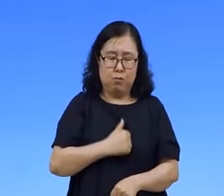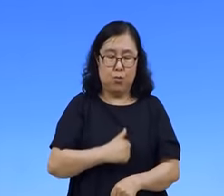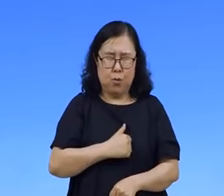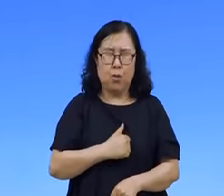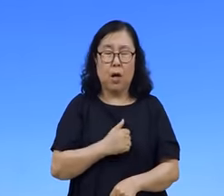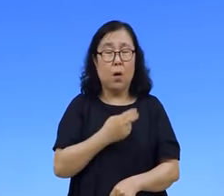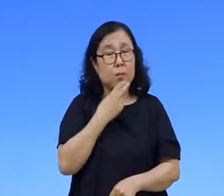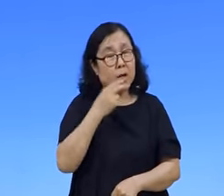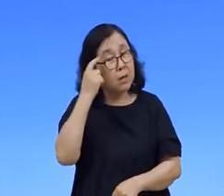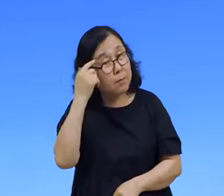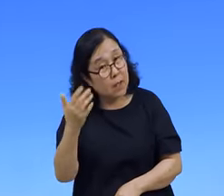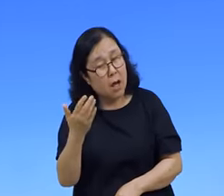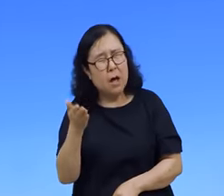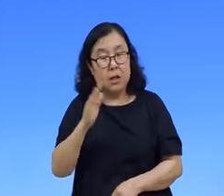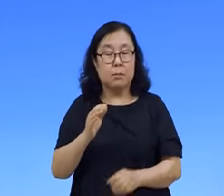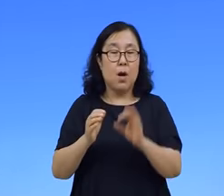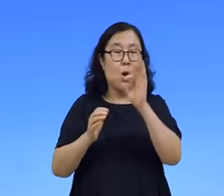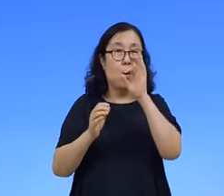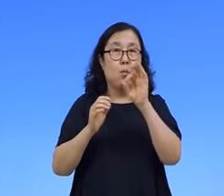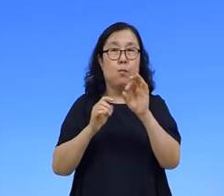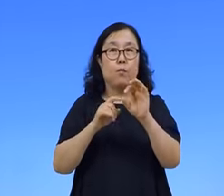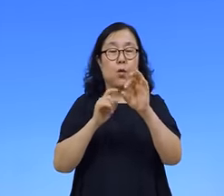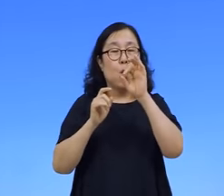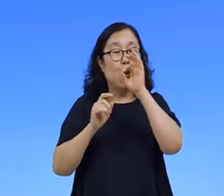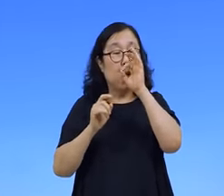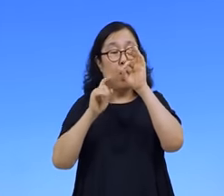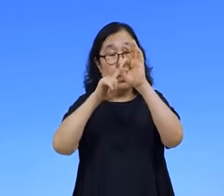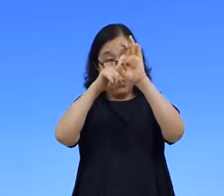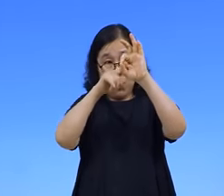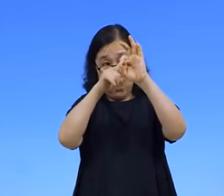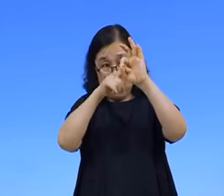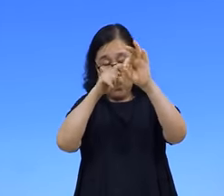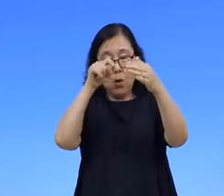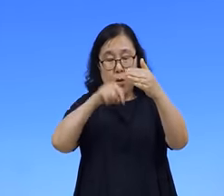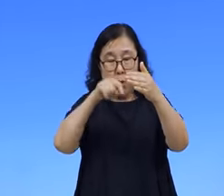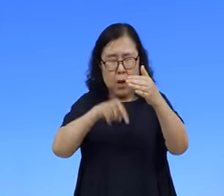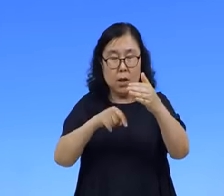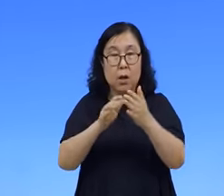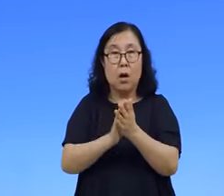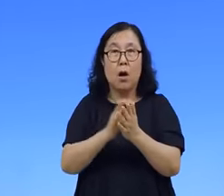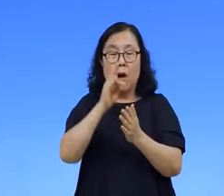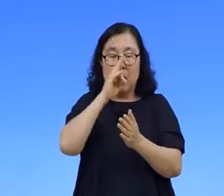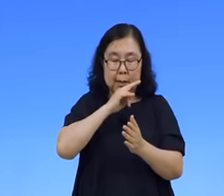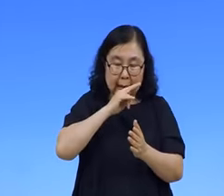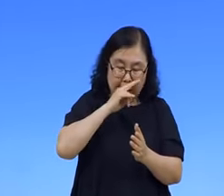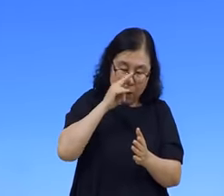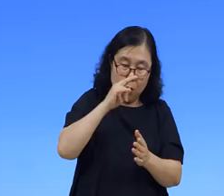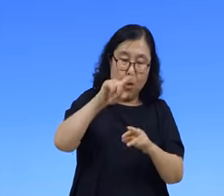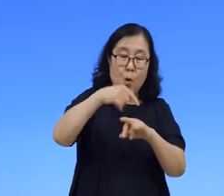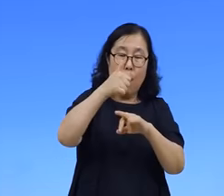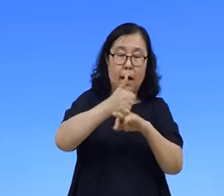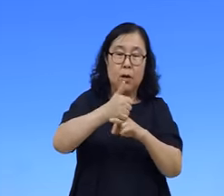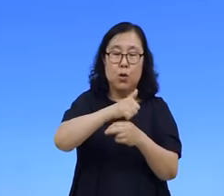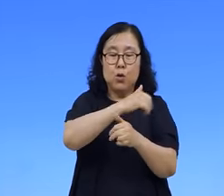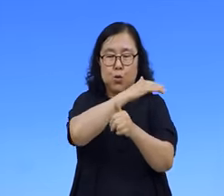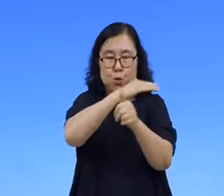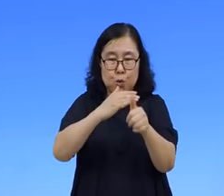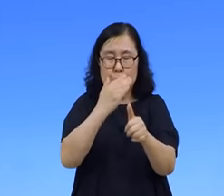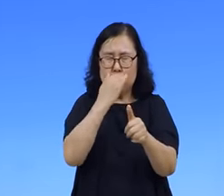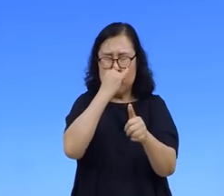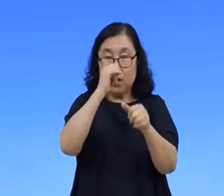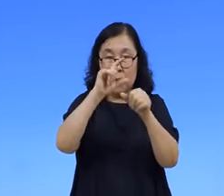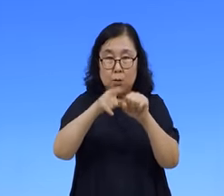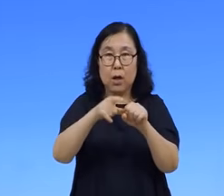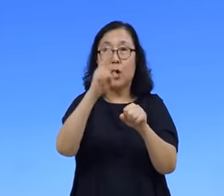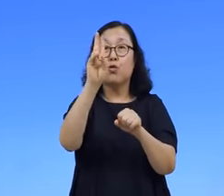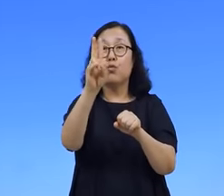없겠습니까? 그런데 놀랍게도 동굴에서 그 못된 사울왕을 복수할 수 있는, 사울을 죽일 수 있는 기회가 2번이나